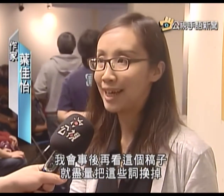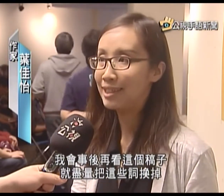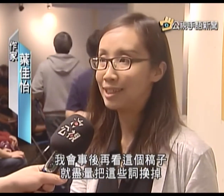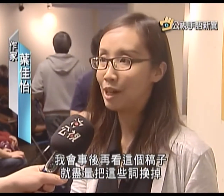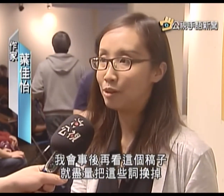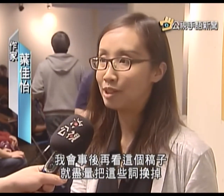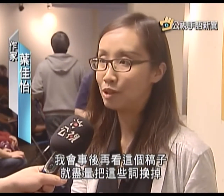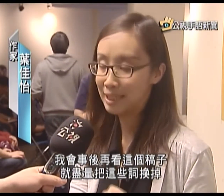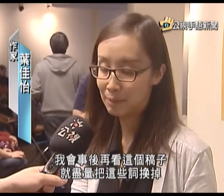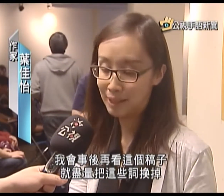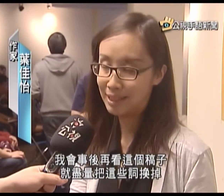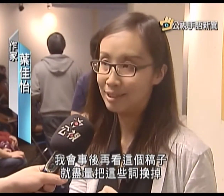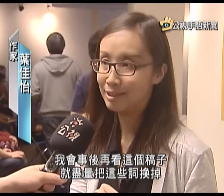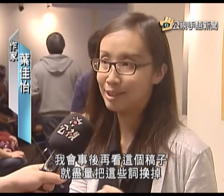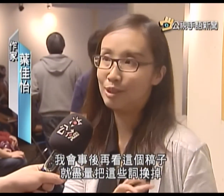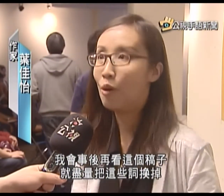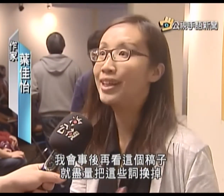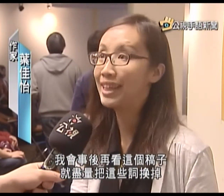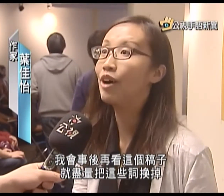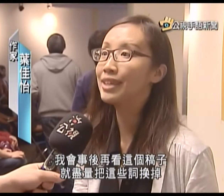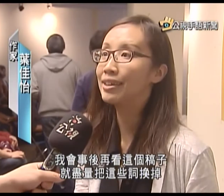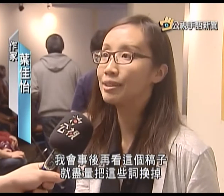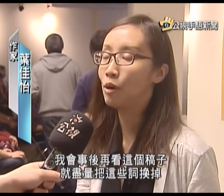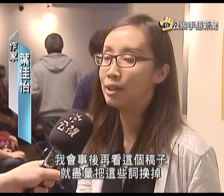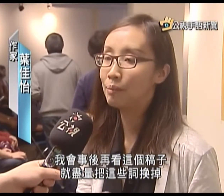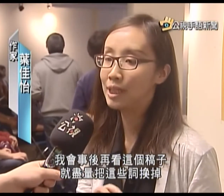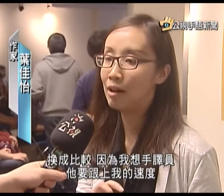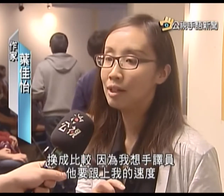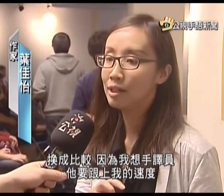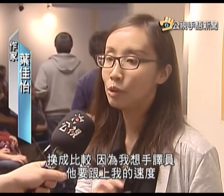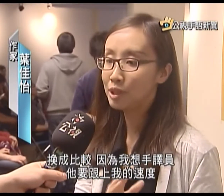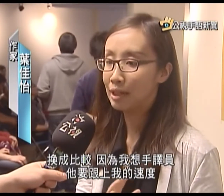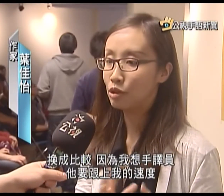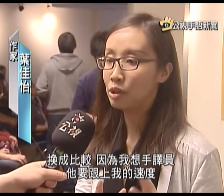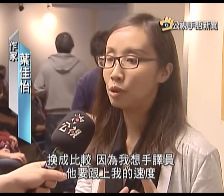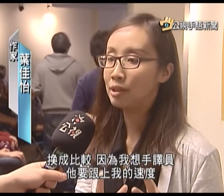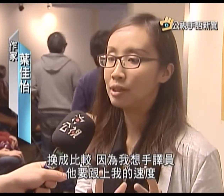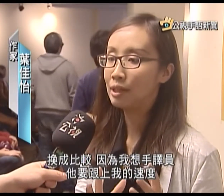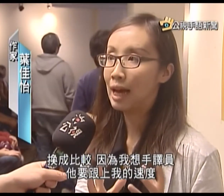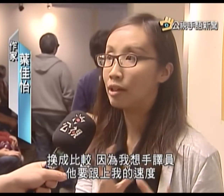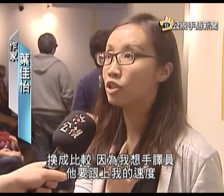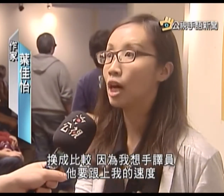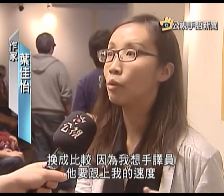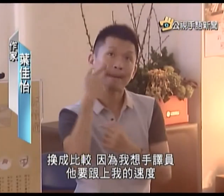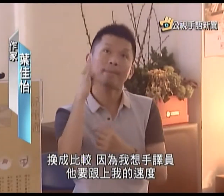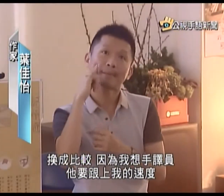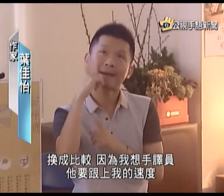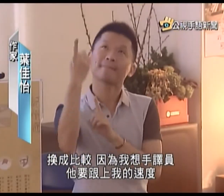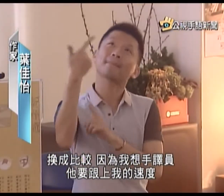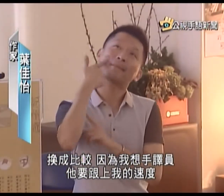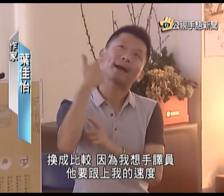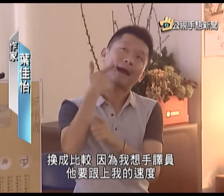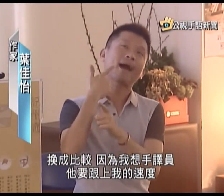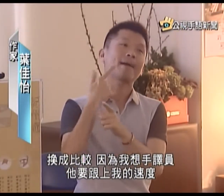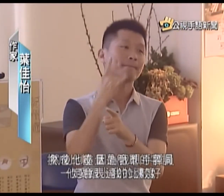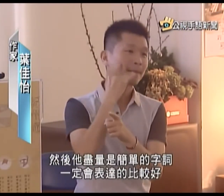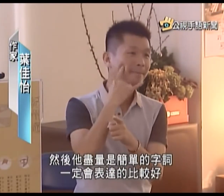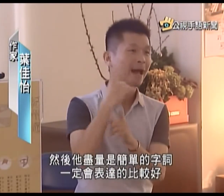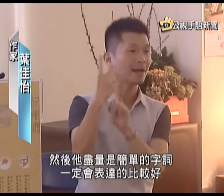看这个稿子，就尽量把这些词换掉，这样子换得比较，因为我想手译员他要跟上我的速度，然后他尽量是